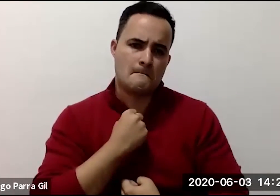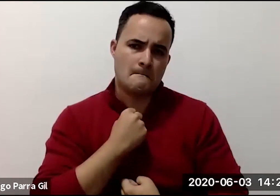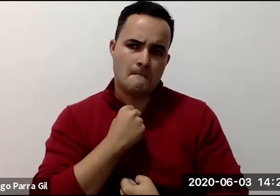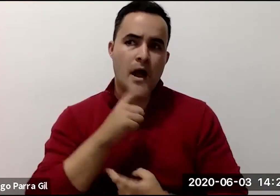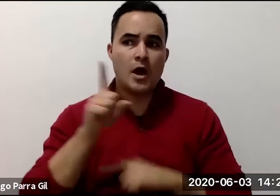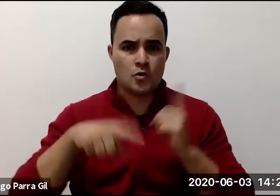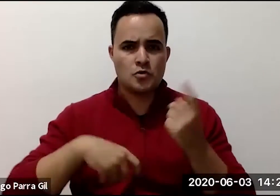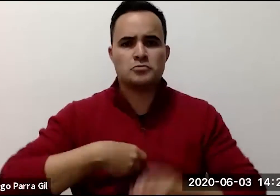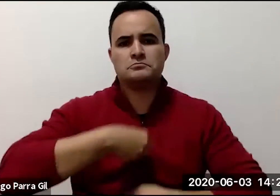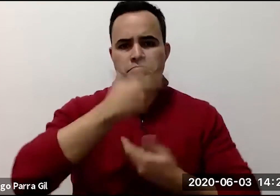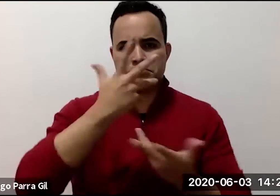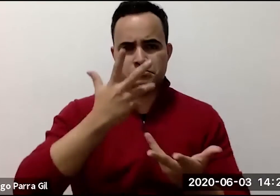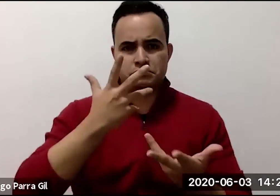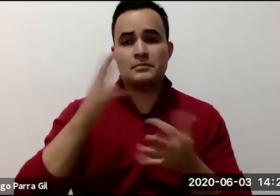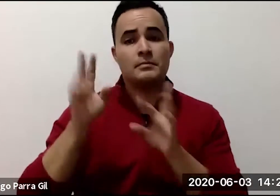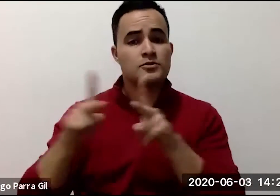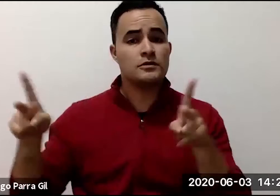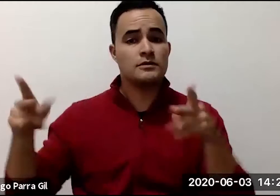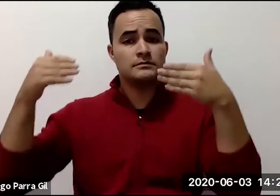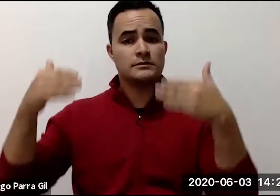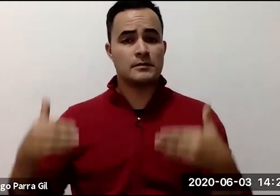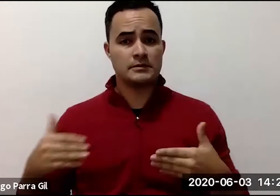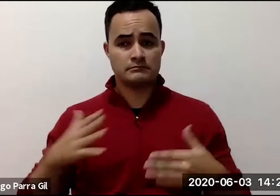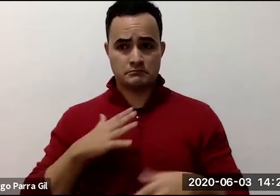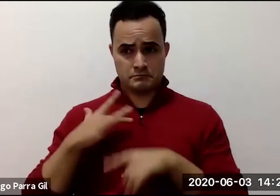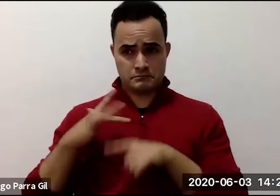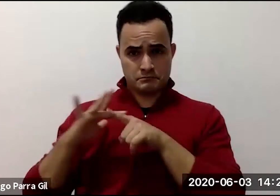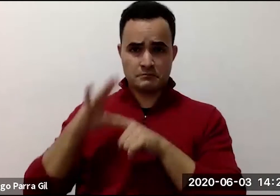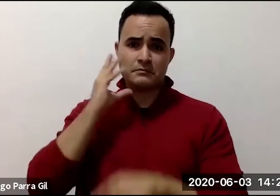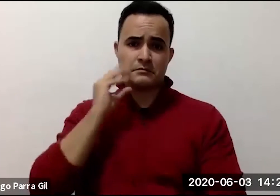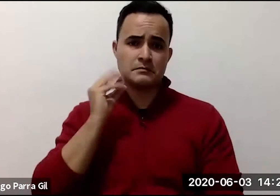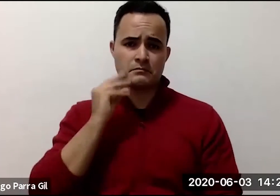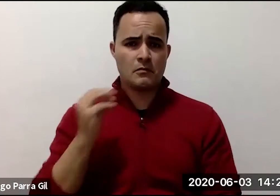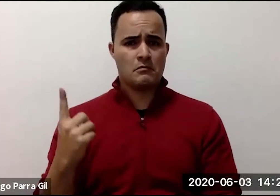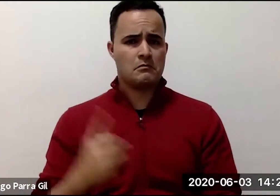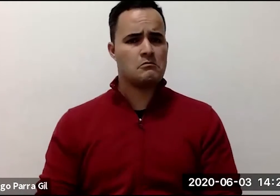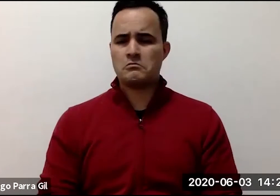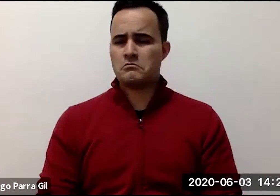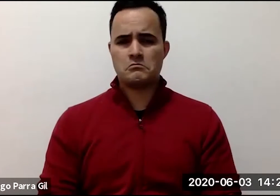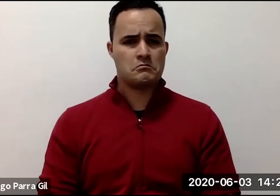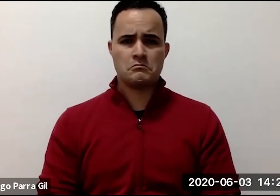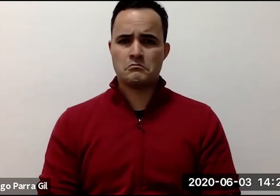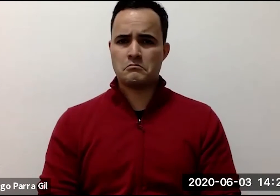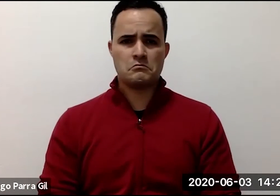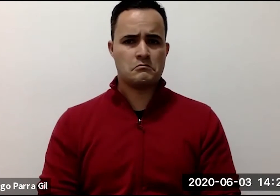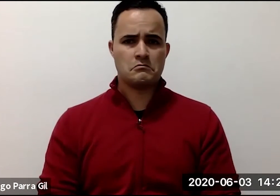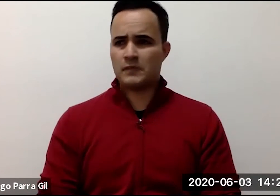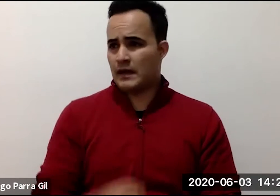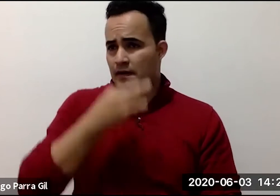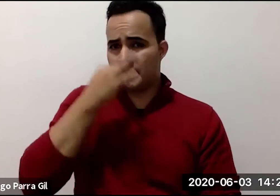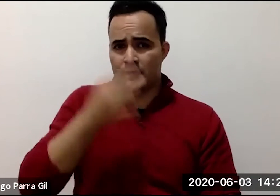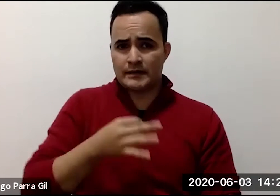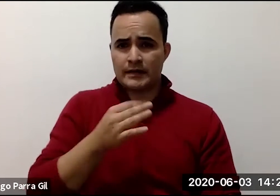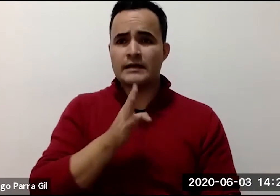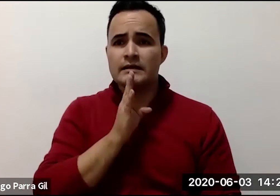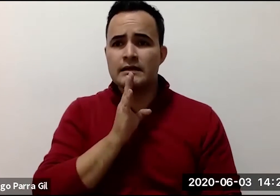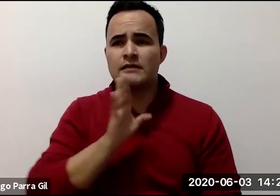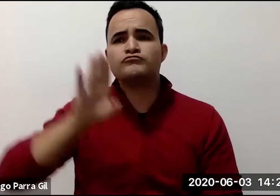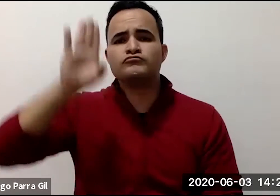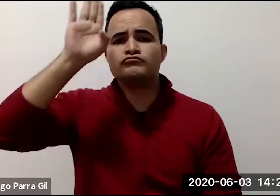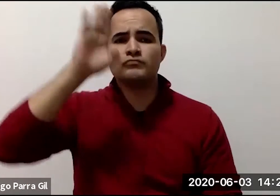las personas con discapacidad nos pasa, ¿no? Porque me parece que nadie pertenece a cierto, o sea, a la normalidad, ¿no? Todos salimos de